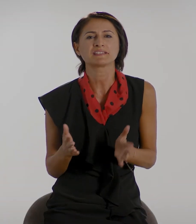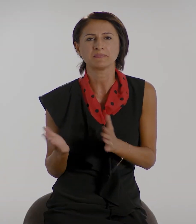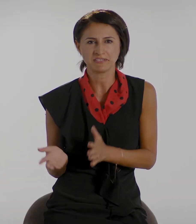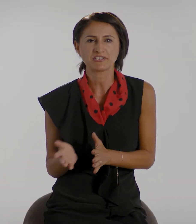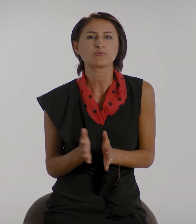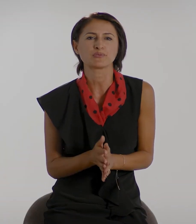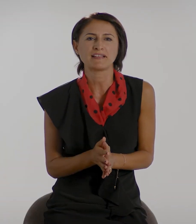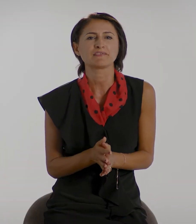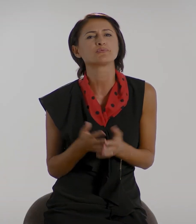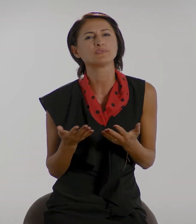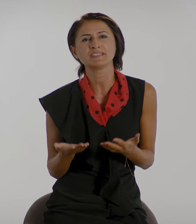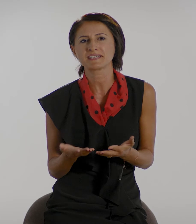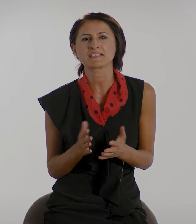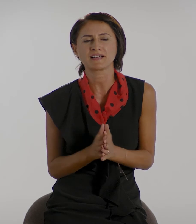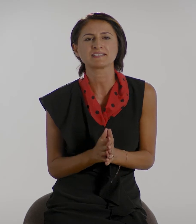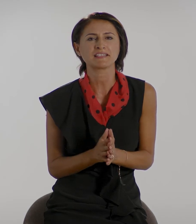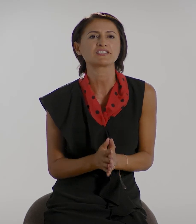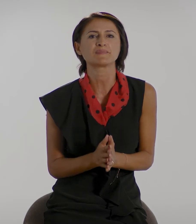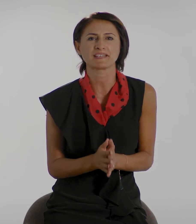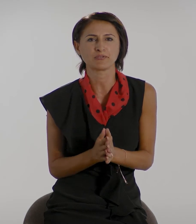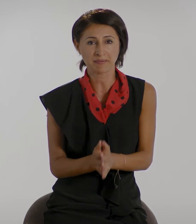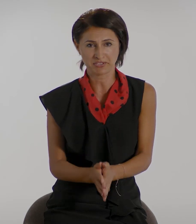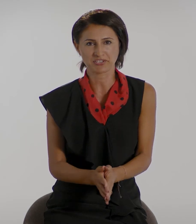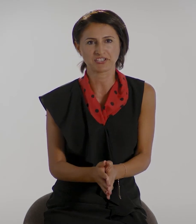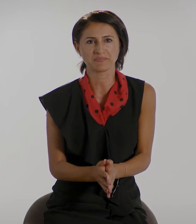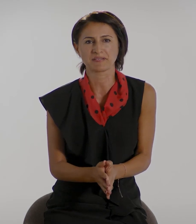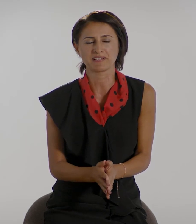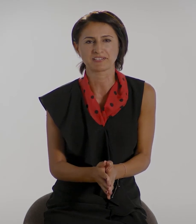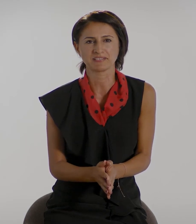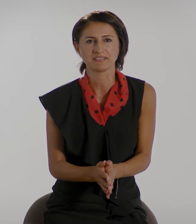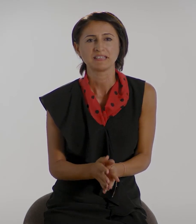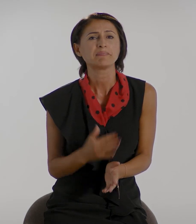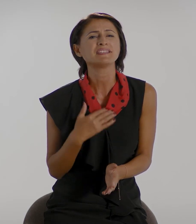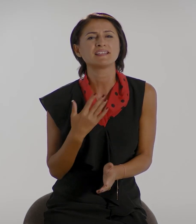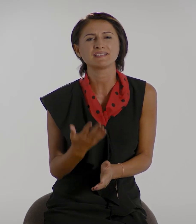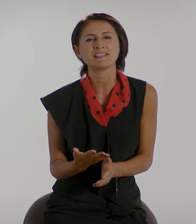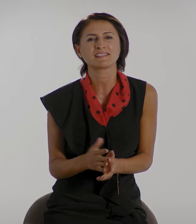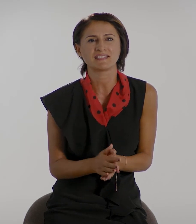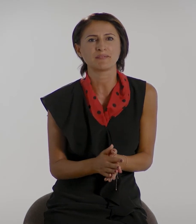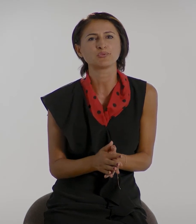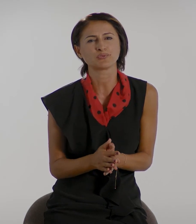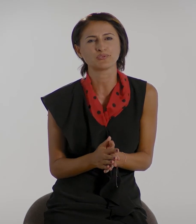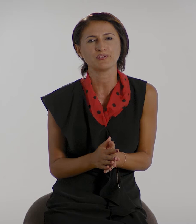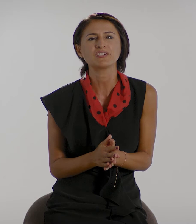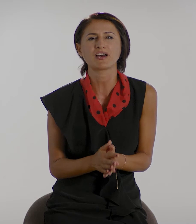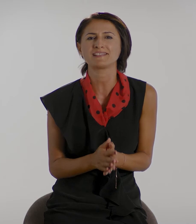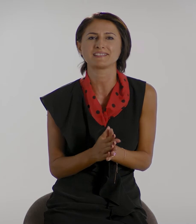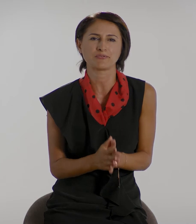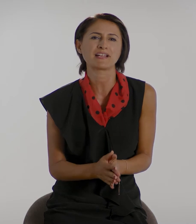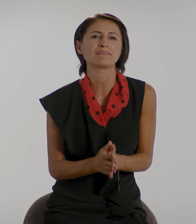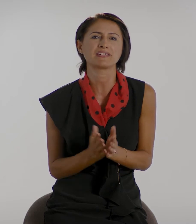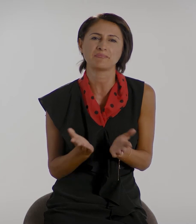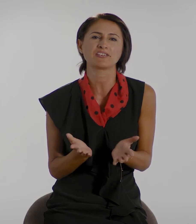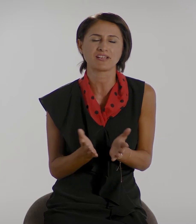eğitime katılamadığı için üzülen ve duygularını yazarak anlatan işitme engeli olan bir çalışanımızla başladı. Beni derinden etkileyen bu notu işaret